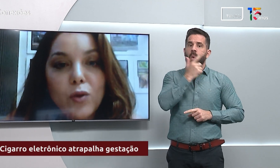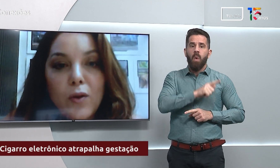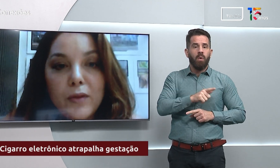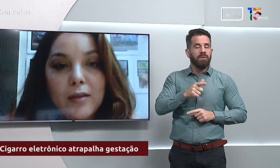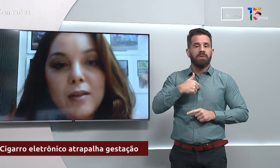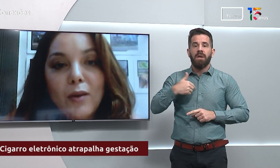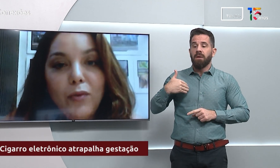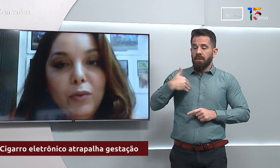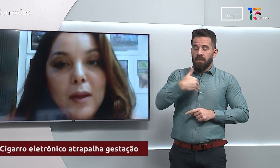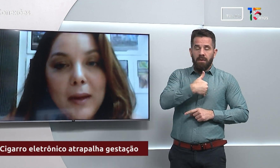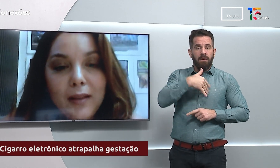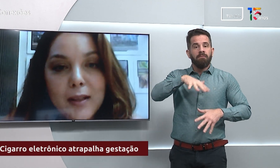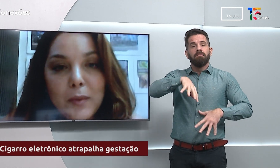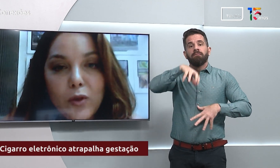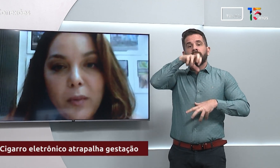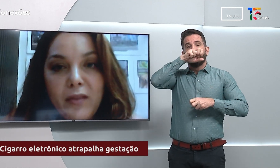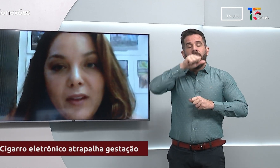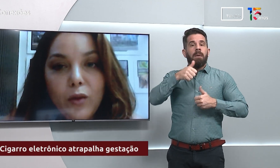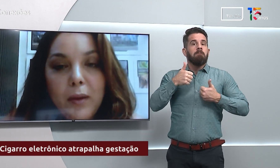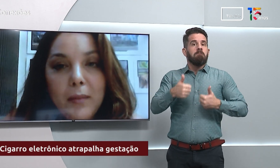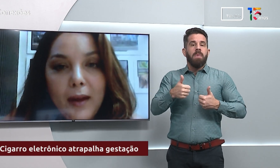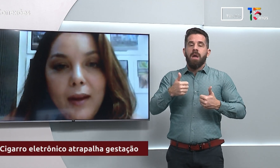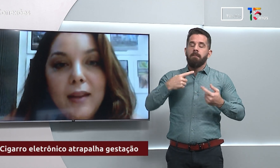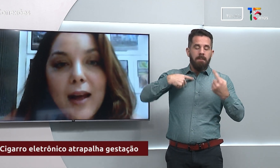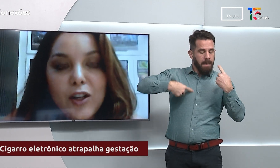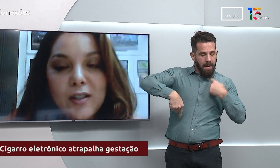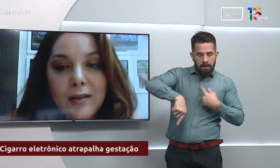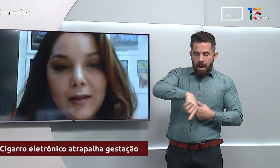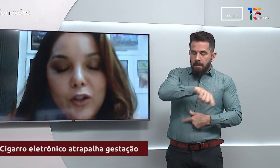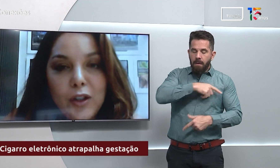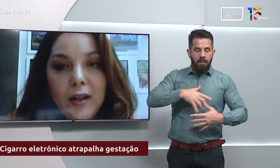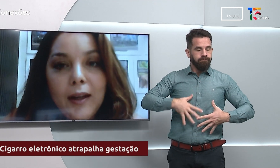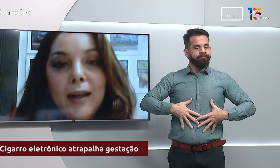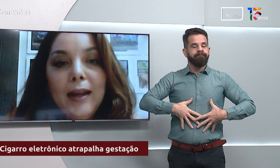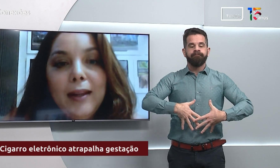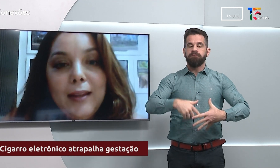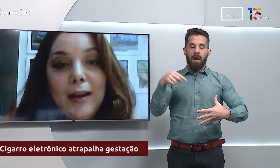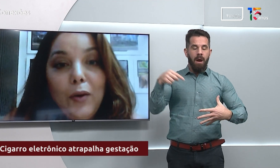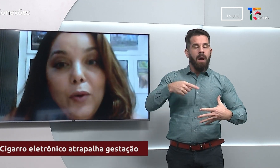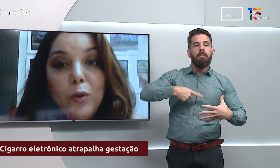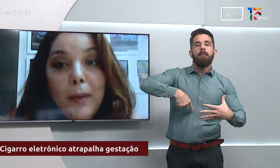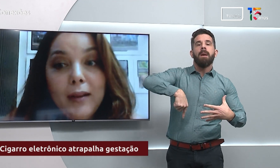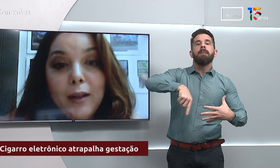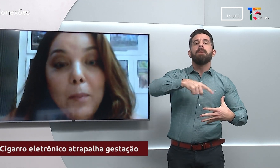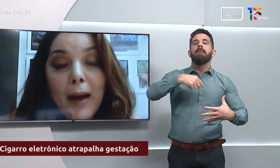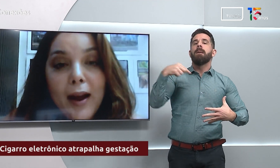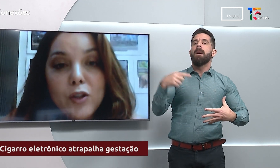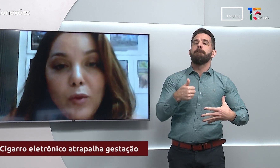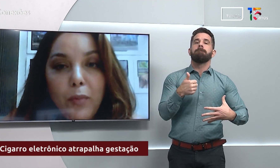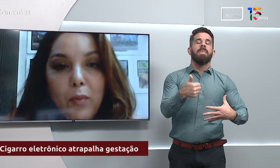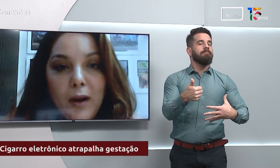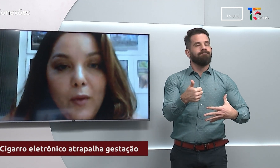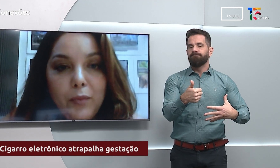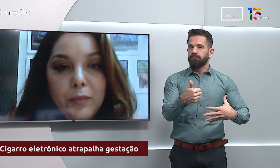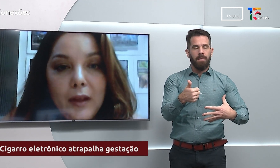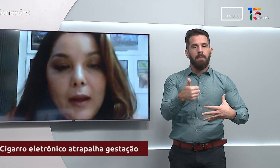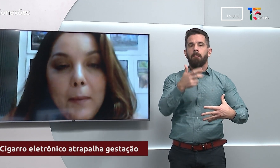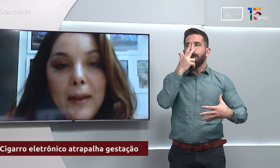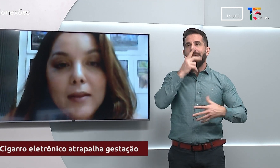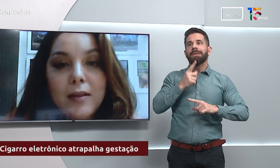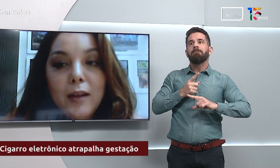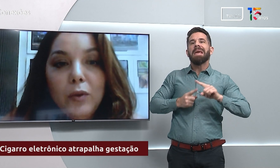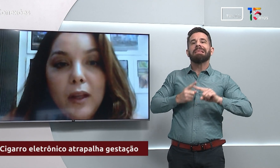das pessoas que usam esses cigarros. Pensando na gestação, em que você, como se você tivesse que trabalhar por dois,